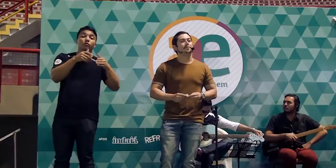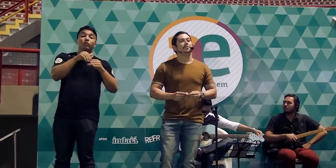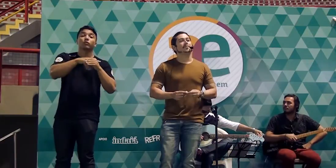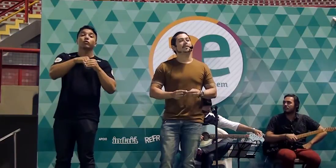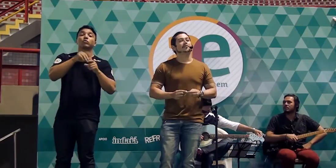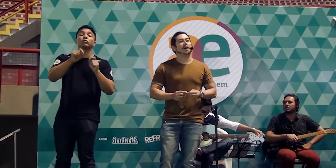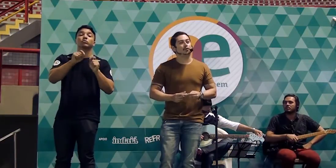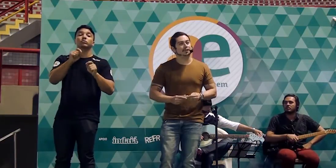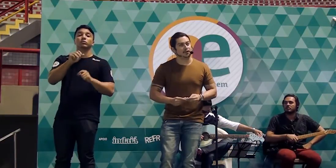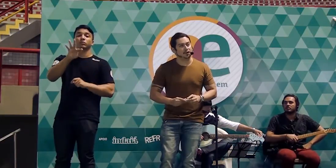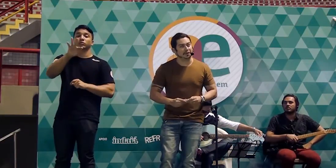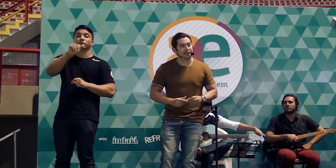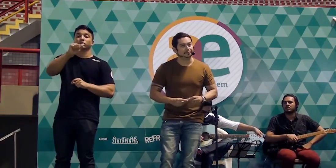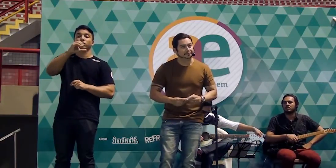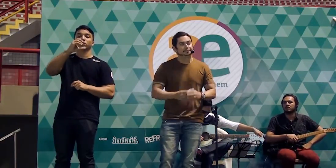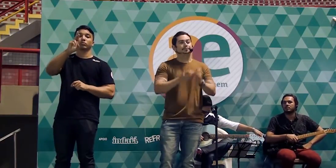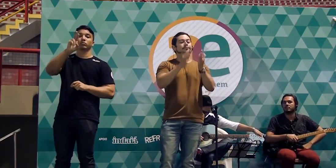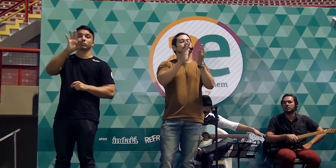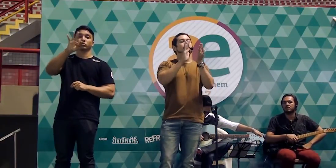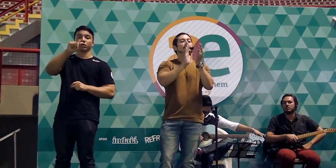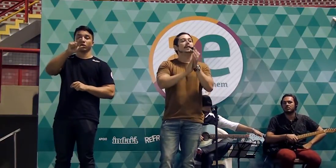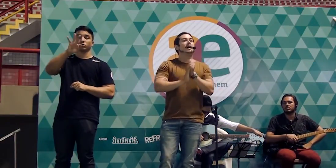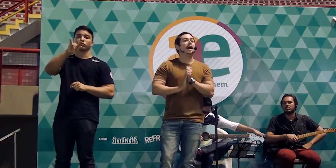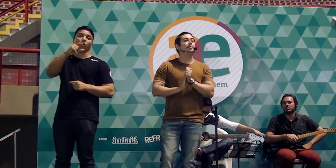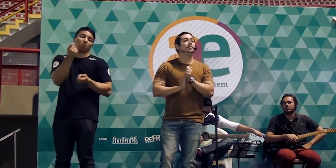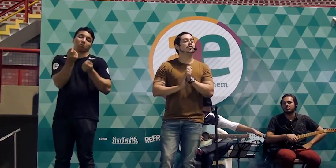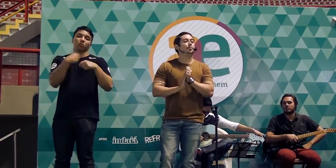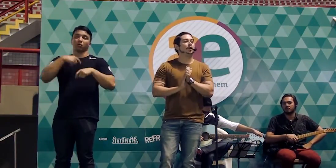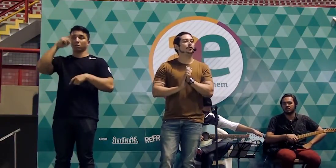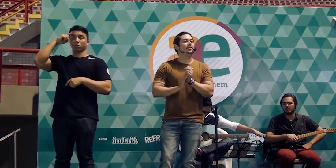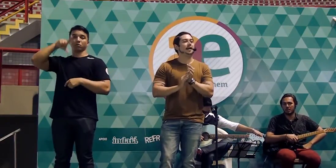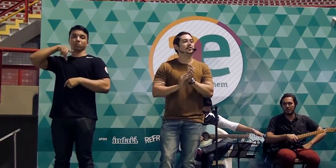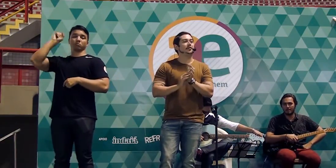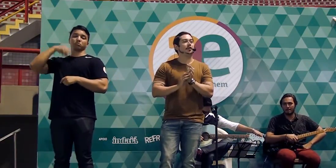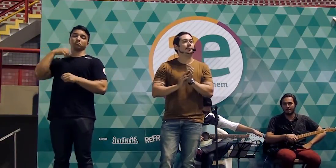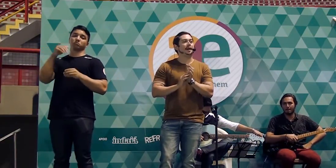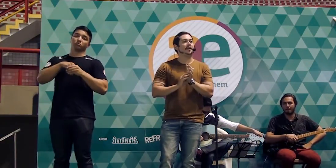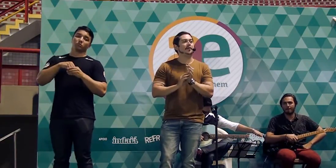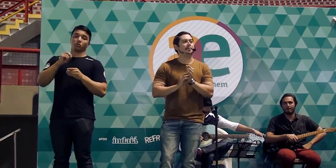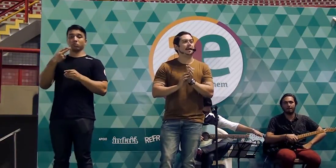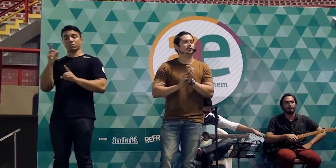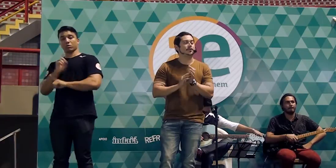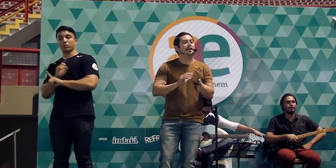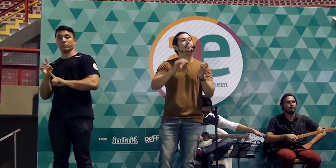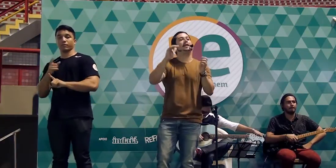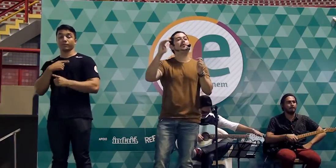quê? Facultativo. Abrimos a oportunidade de voto para analfabetos também de